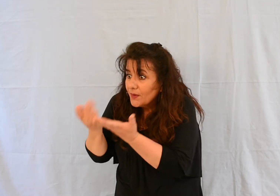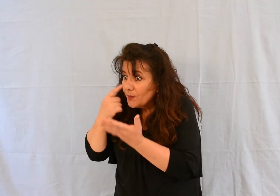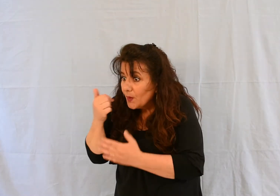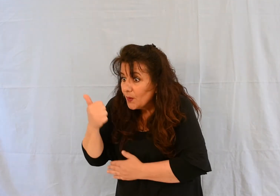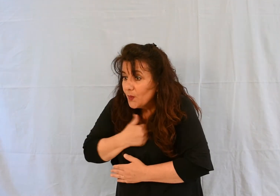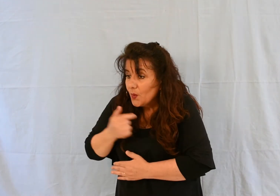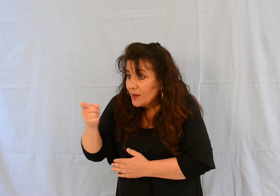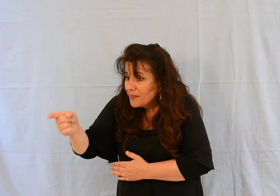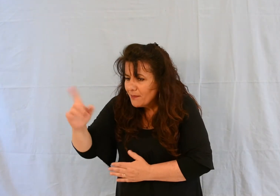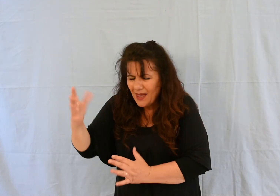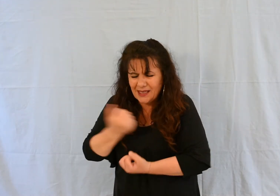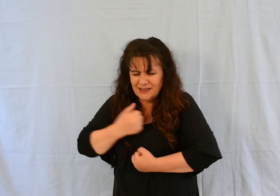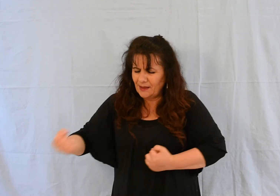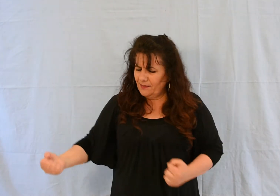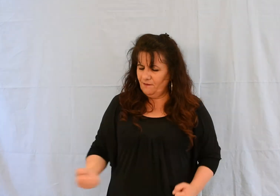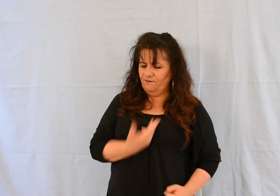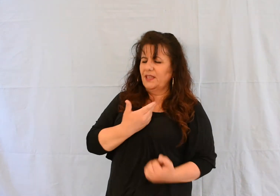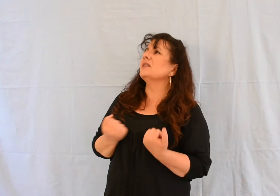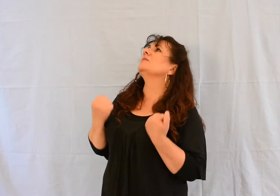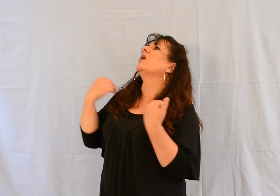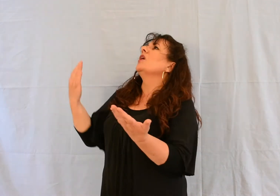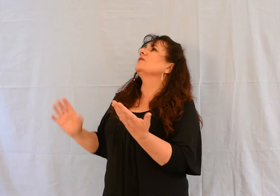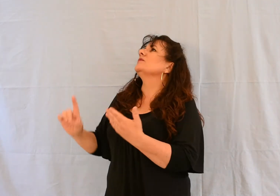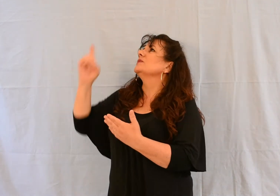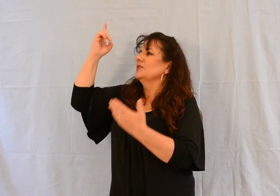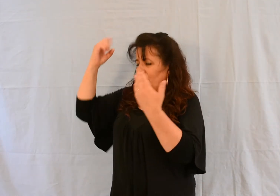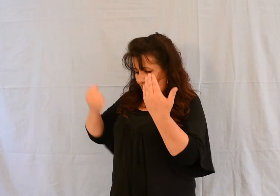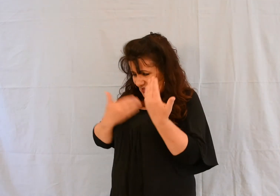à Dieu comme une victime sans défaut.